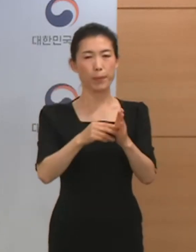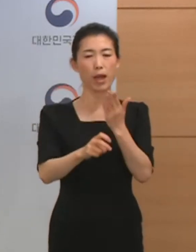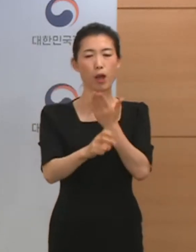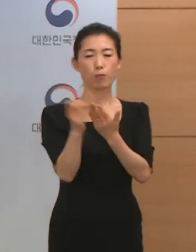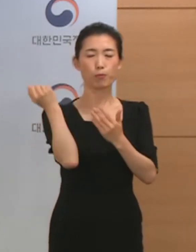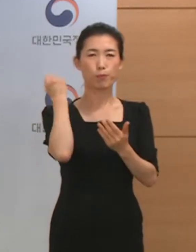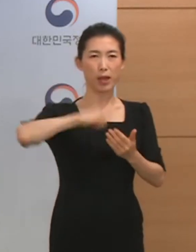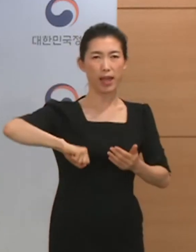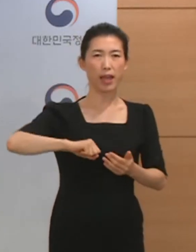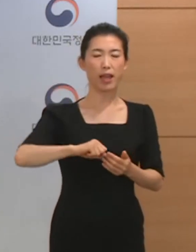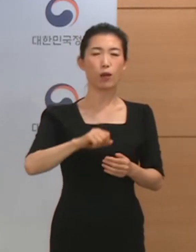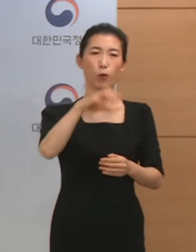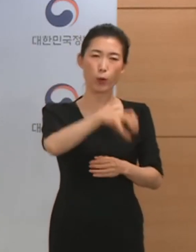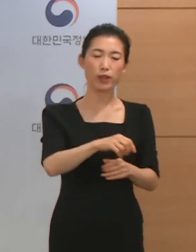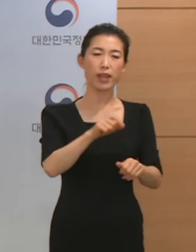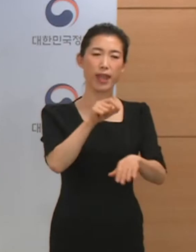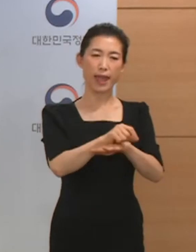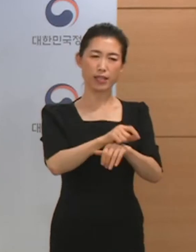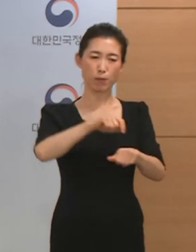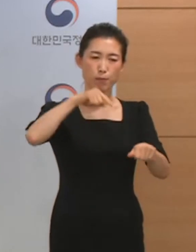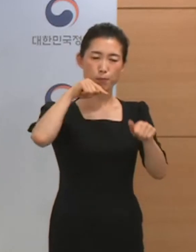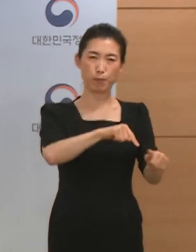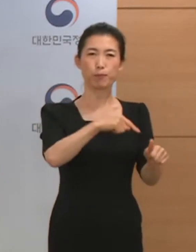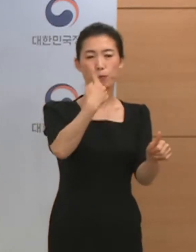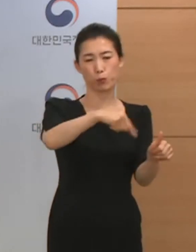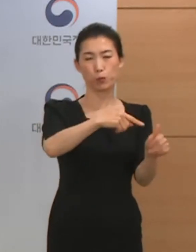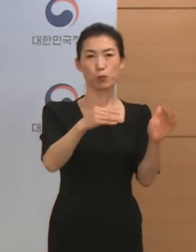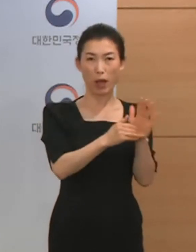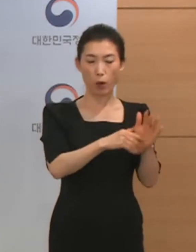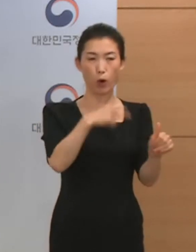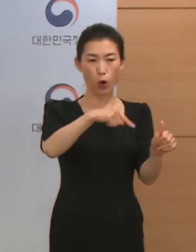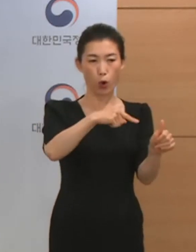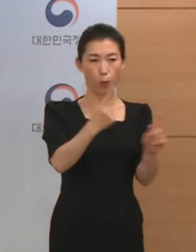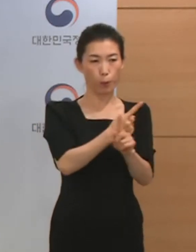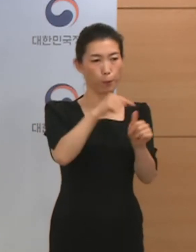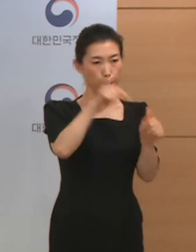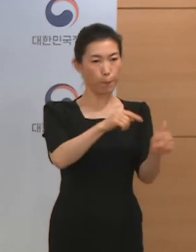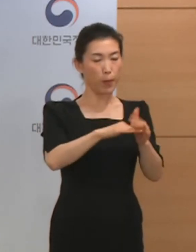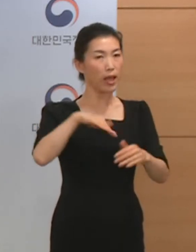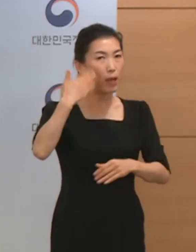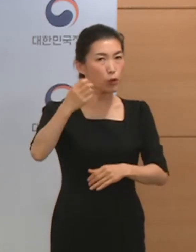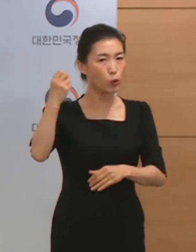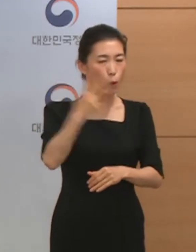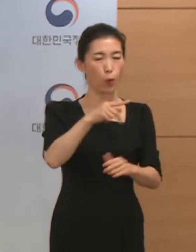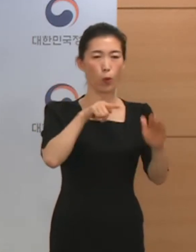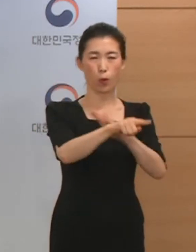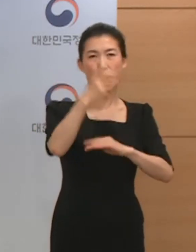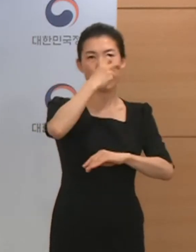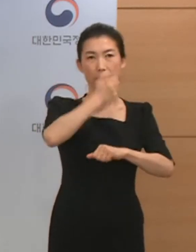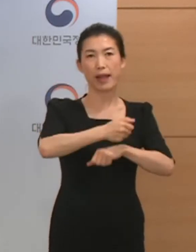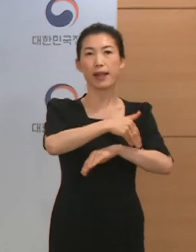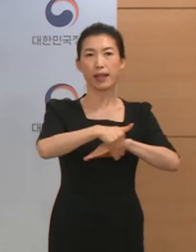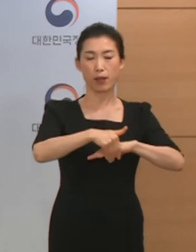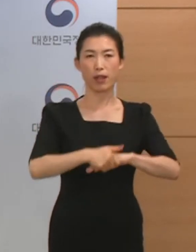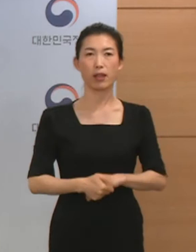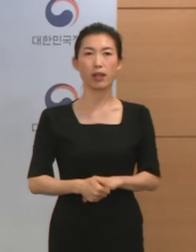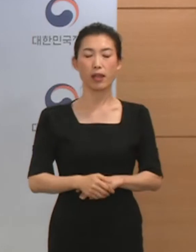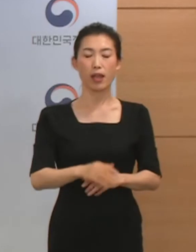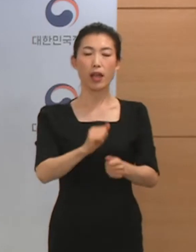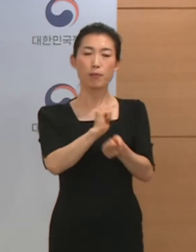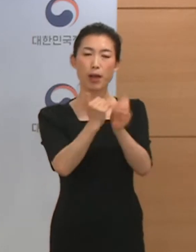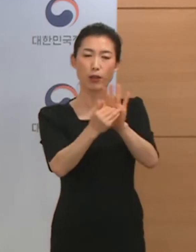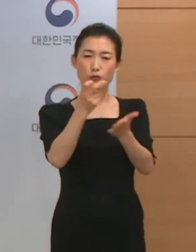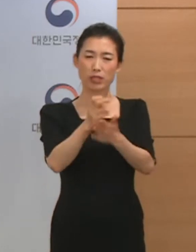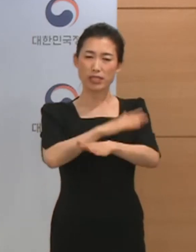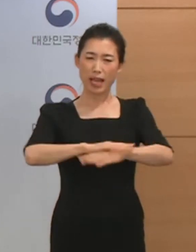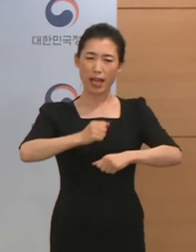970여 곳에 대해서는 행정지도를 한 후 재점검할 예정입니다. 정부는 방역수칙이 현장에서 잘 지켜질 수